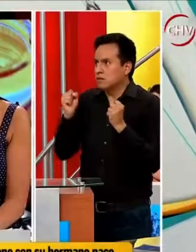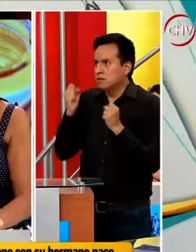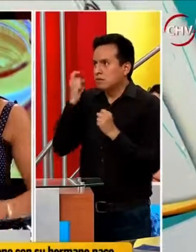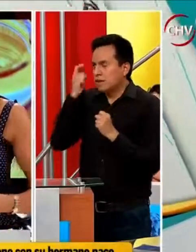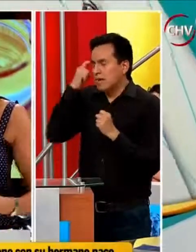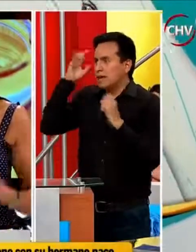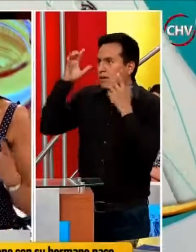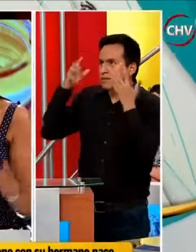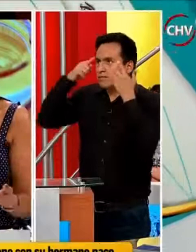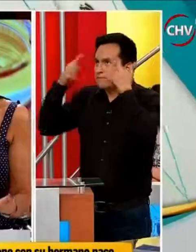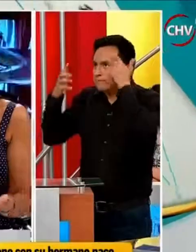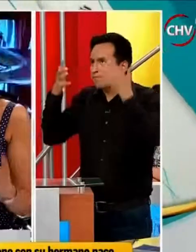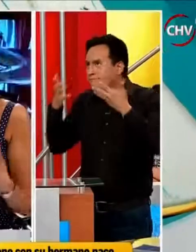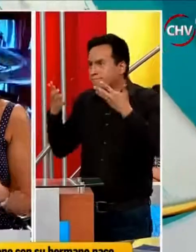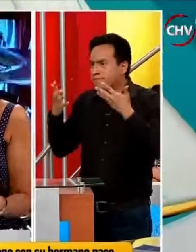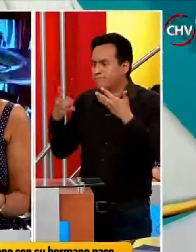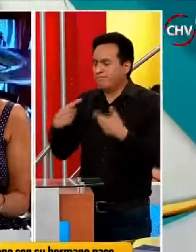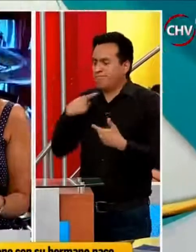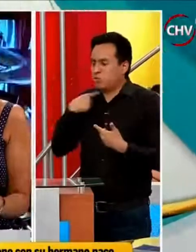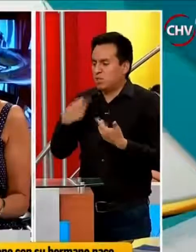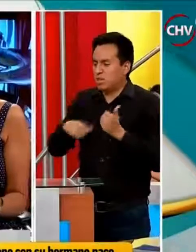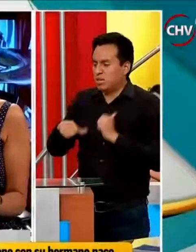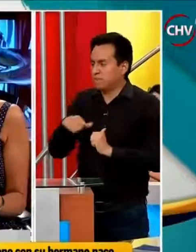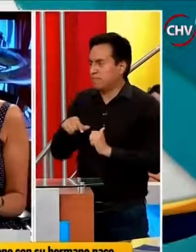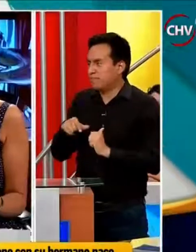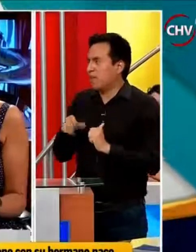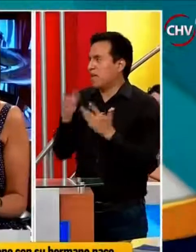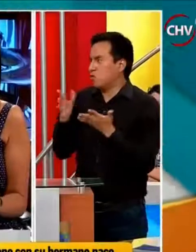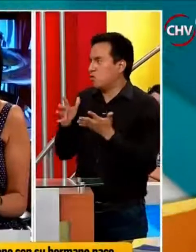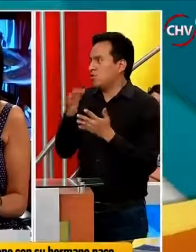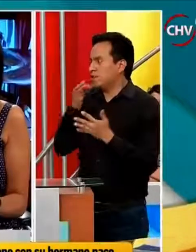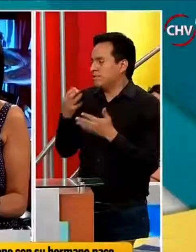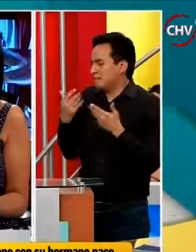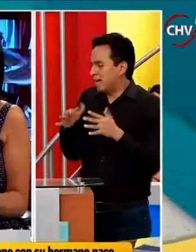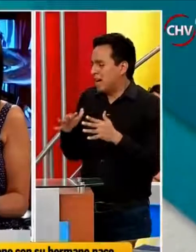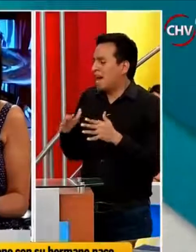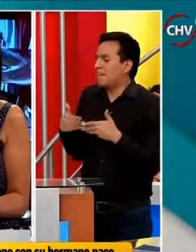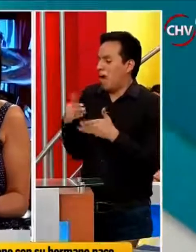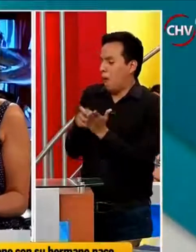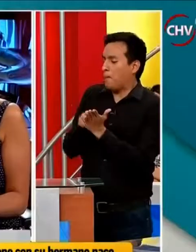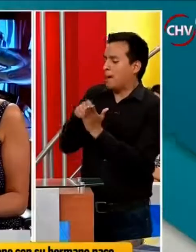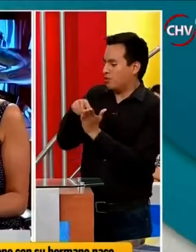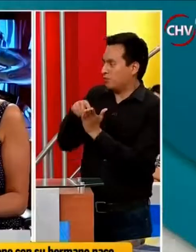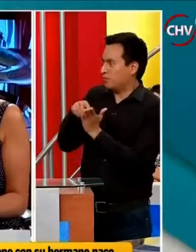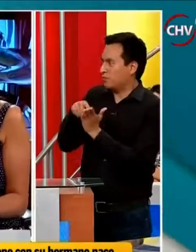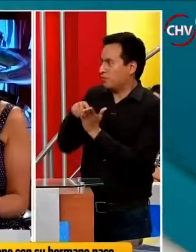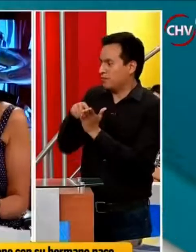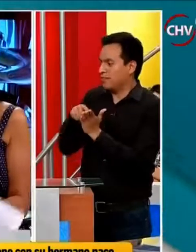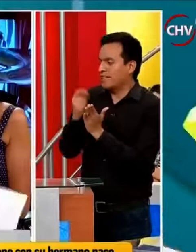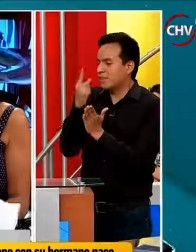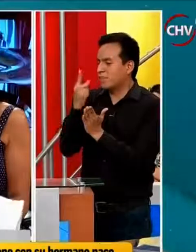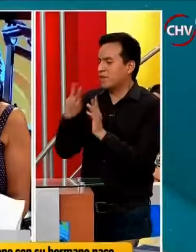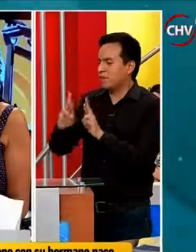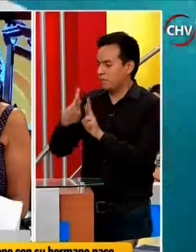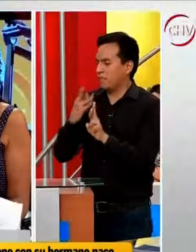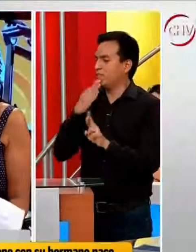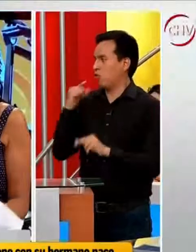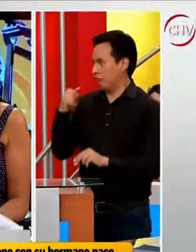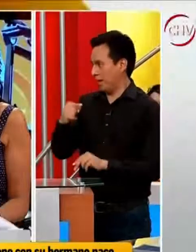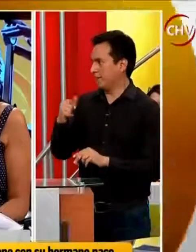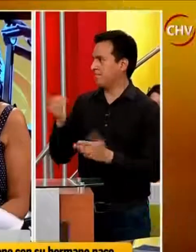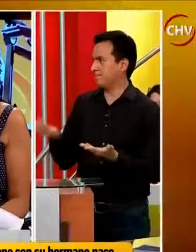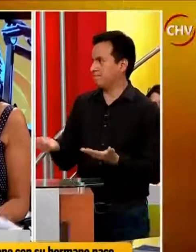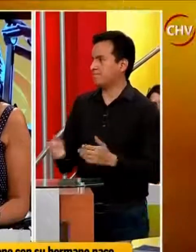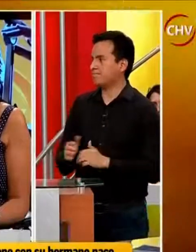sucediendo y que lo perjudican a él. Y seguramente eso ya va a dar un paso en el sentido de tener una mejor relación con él. Espero.